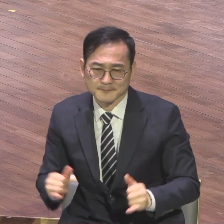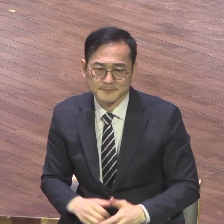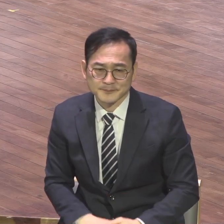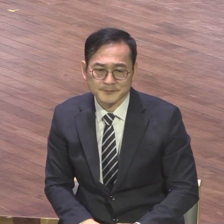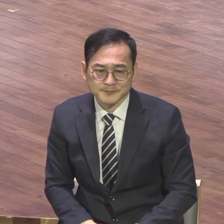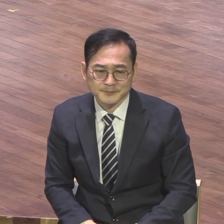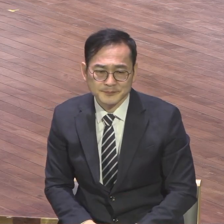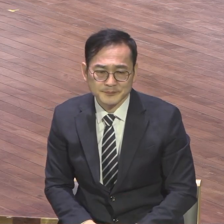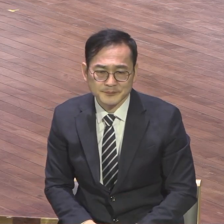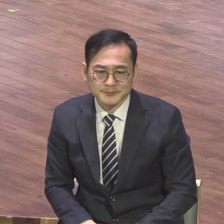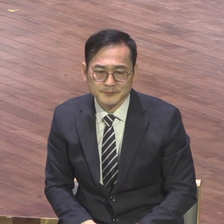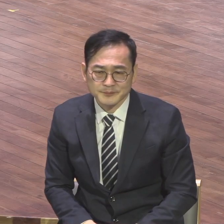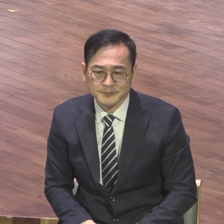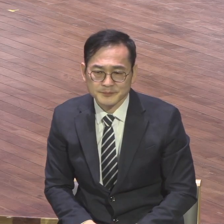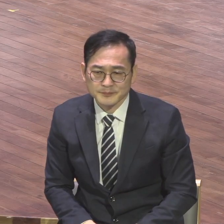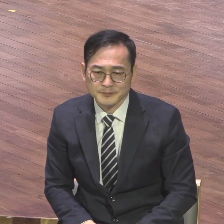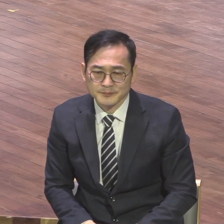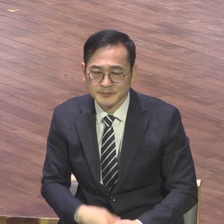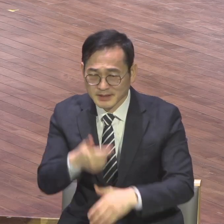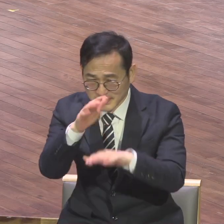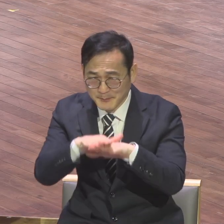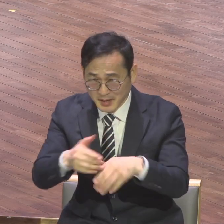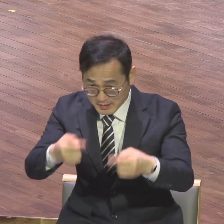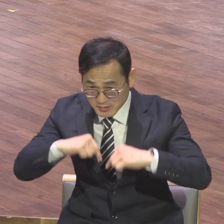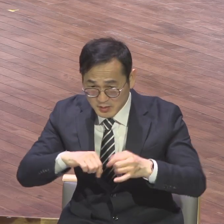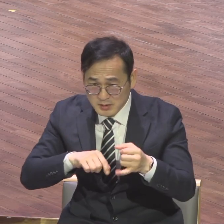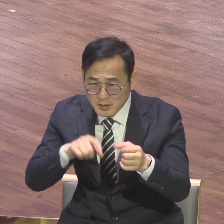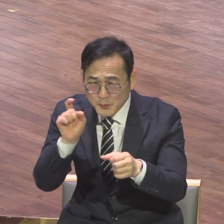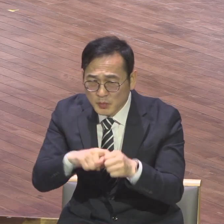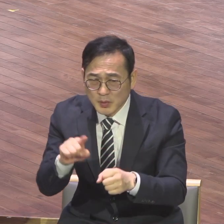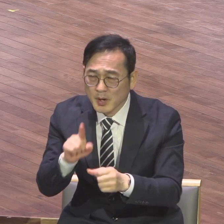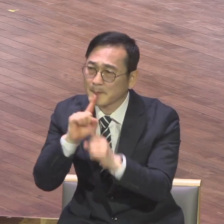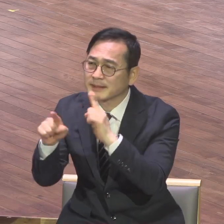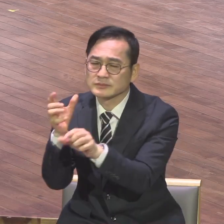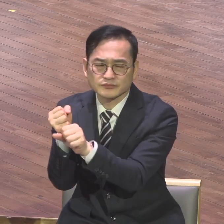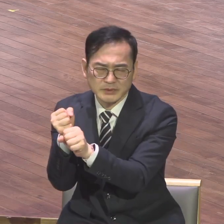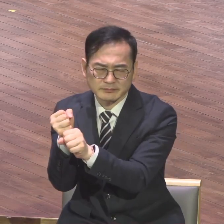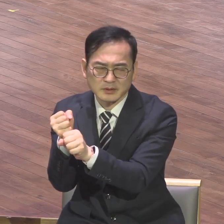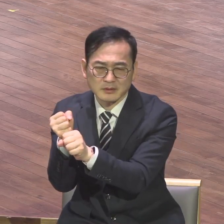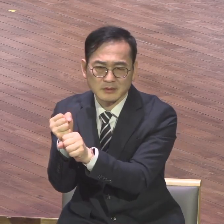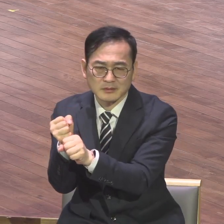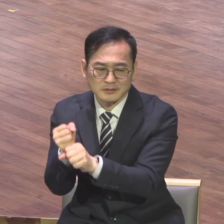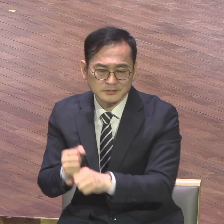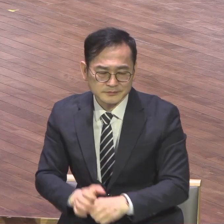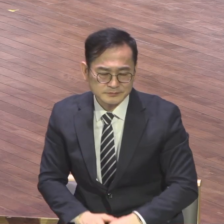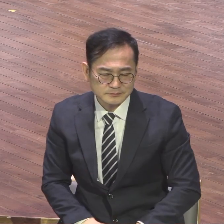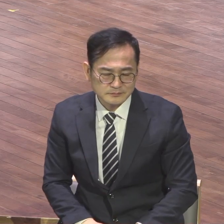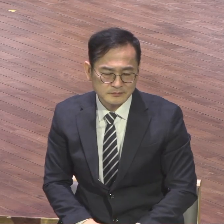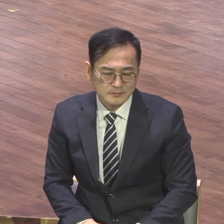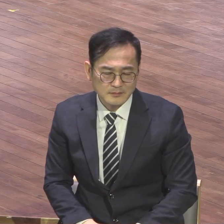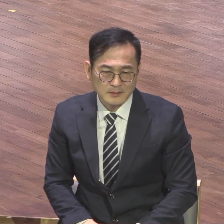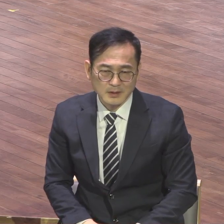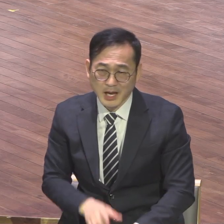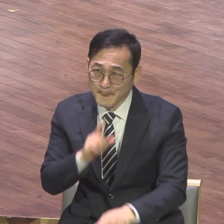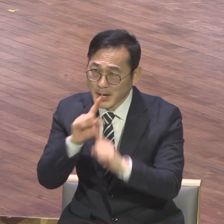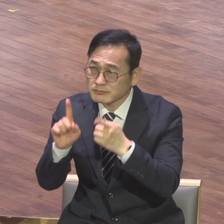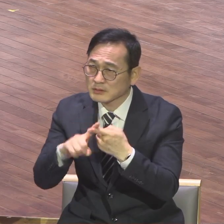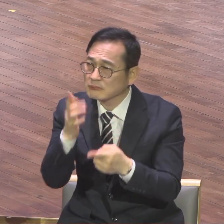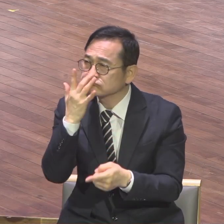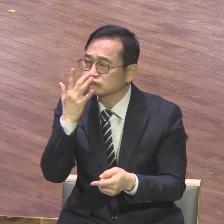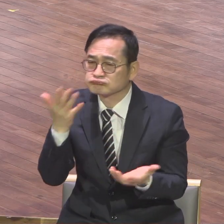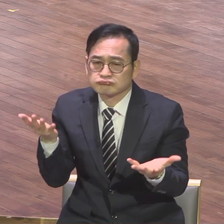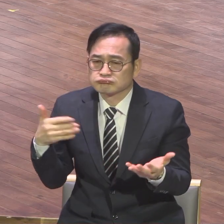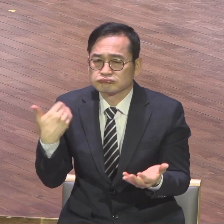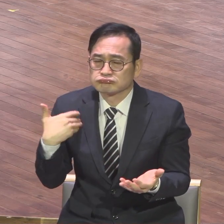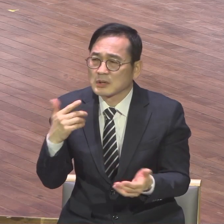예배 드리러 오는 거예요. 이건 모르니까 뭐 이런저런 핑계로 안 나오는 겁니다. 말씀 성취를 잘 모르니까,